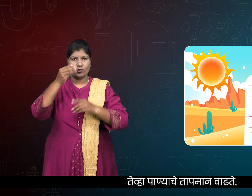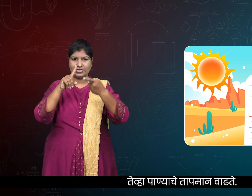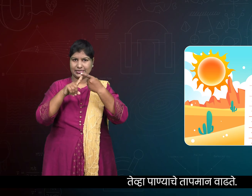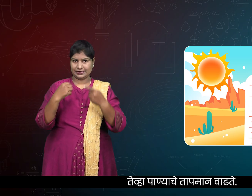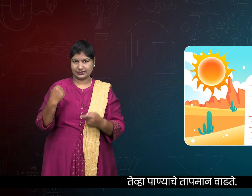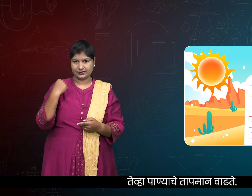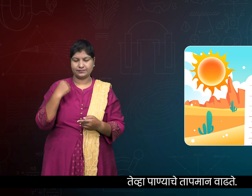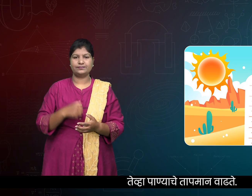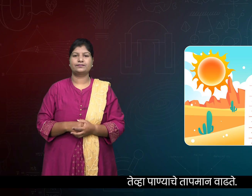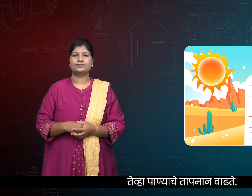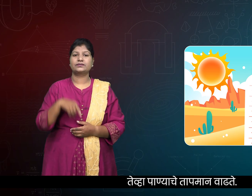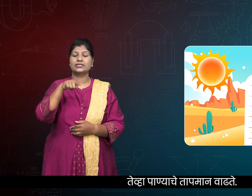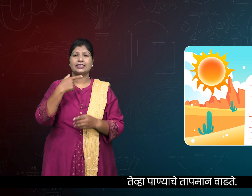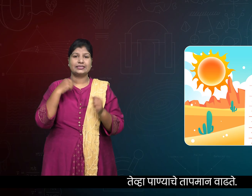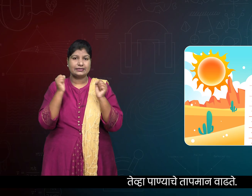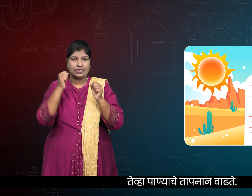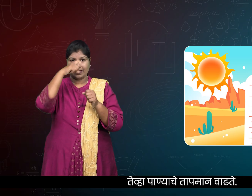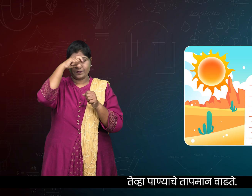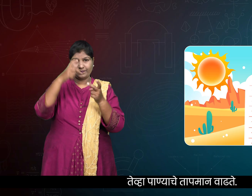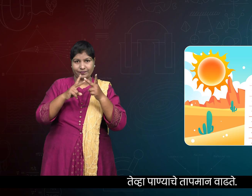तेव्हा पाण्याचे तापमान वाढते.